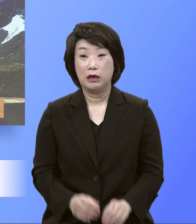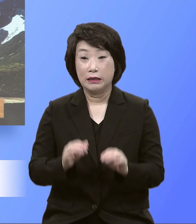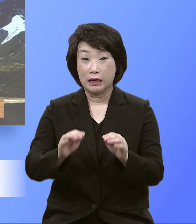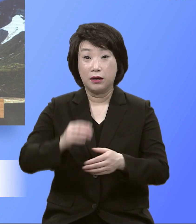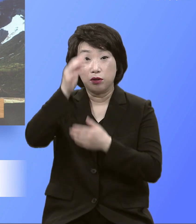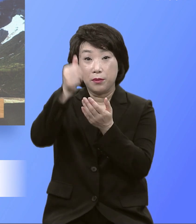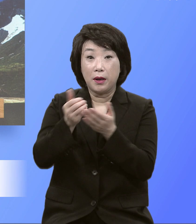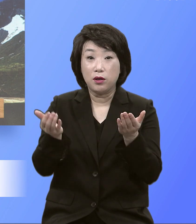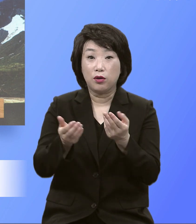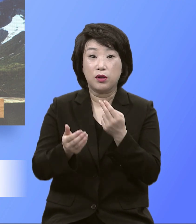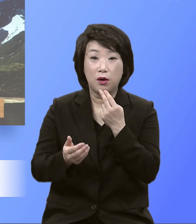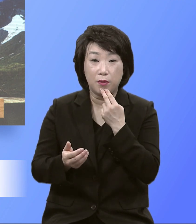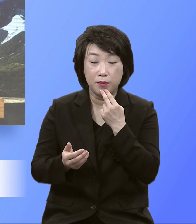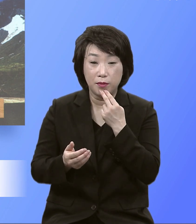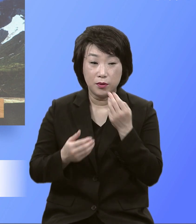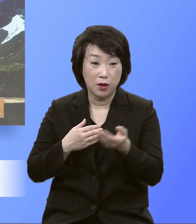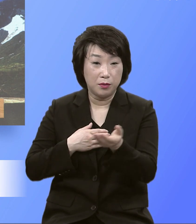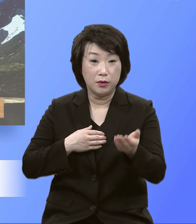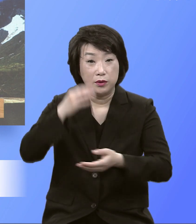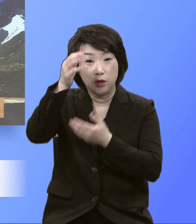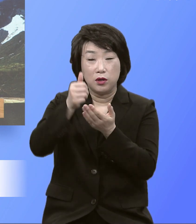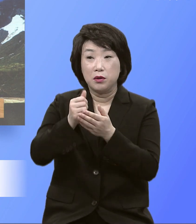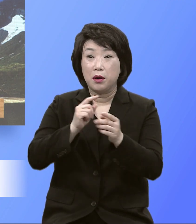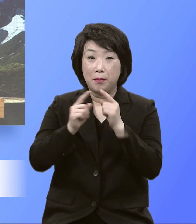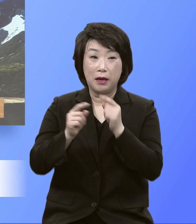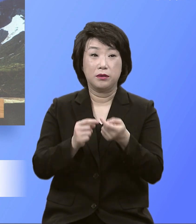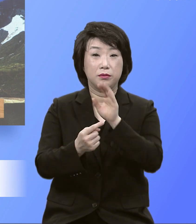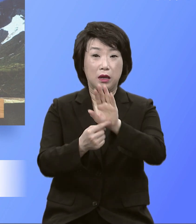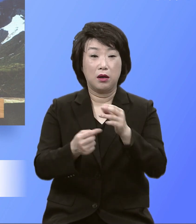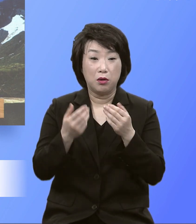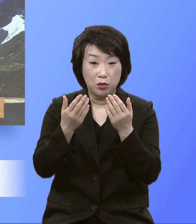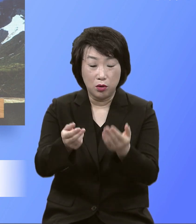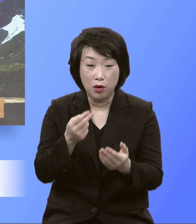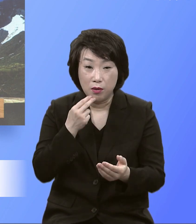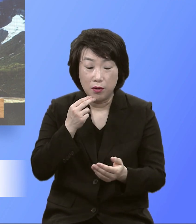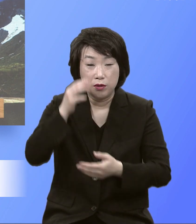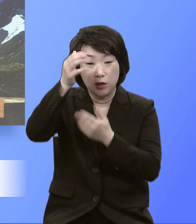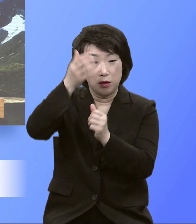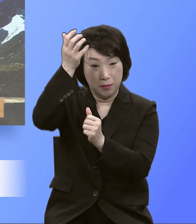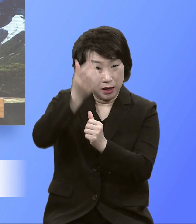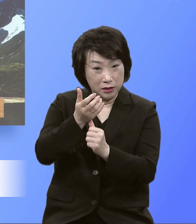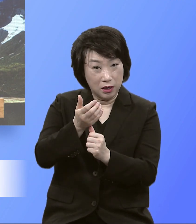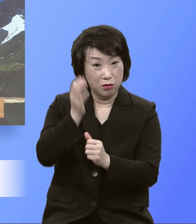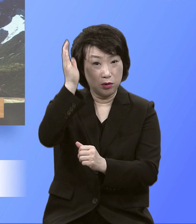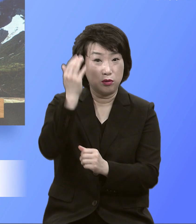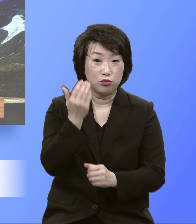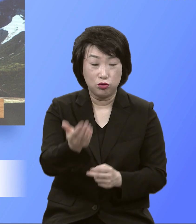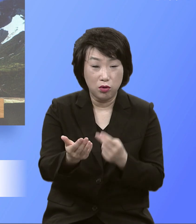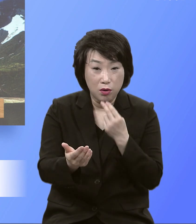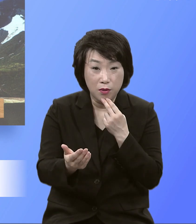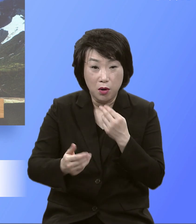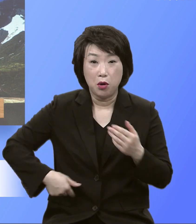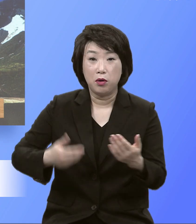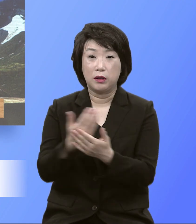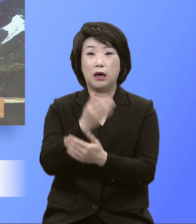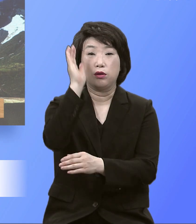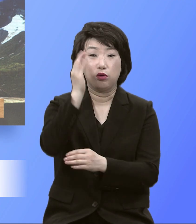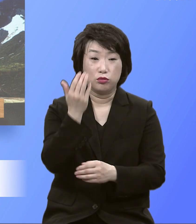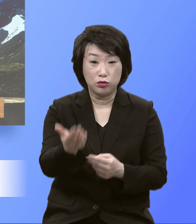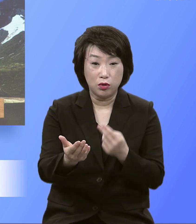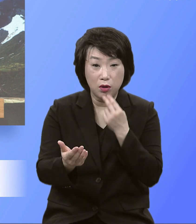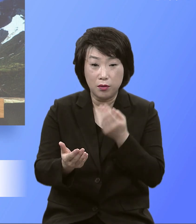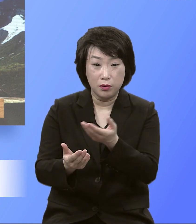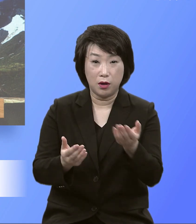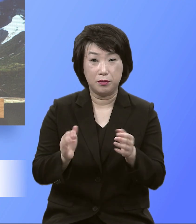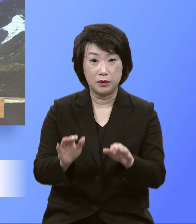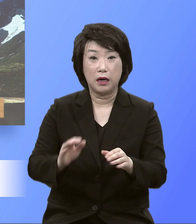성령의 역사가 아니고 성령을 말하지 않고 성령 받으라고 하지 않고 회개하라 소리 하지